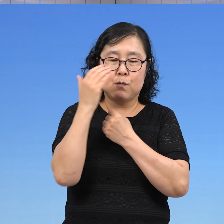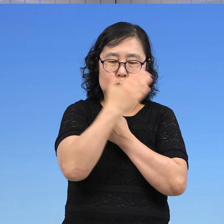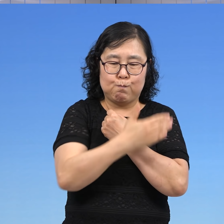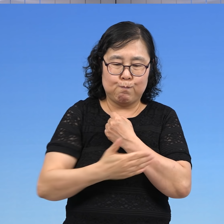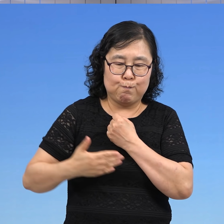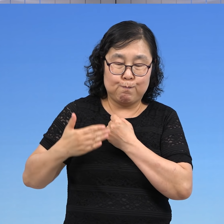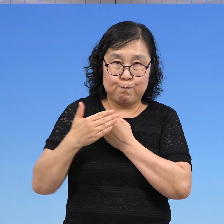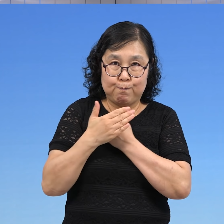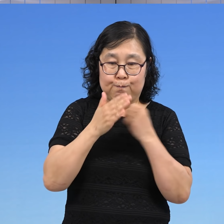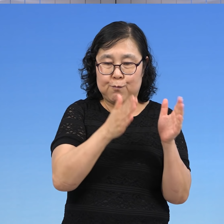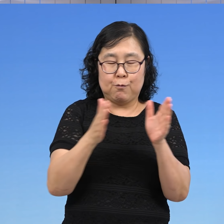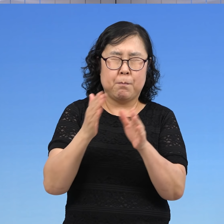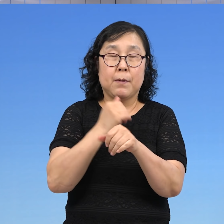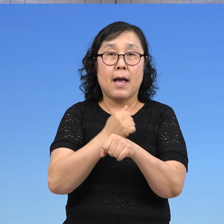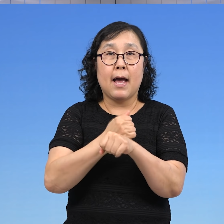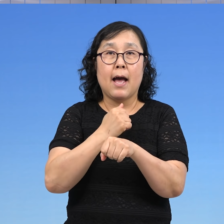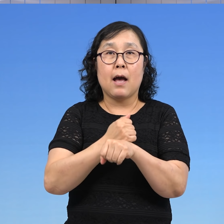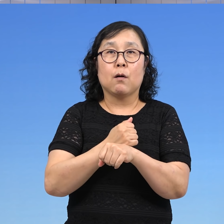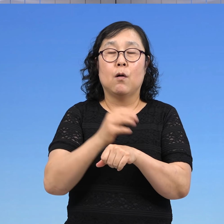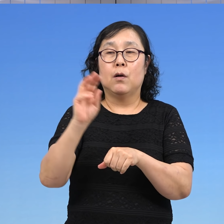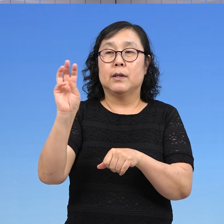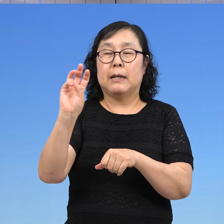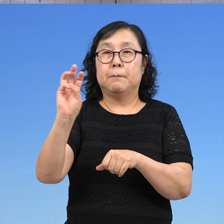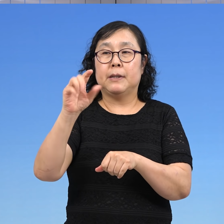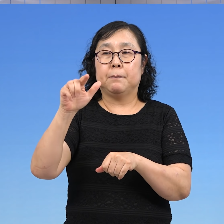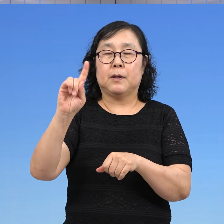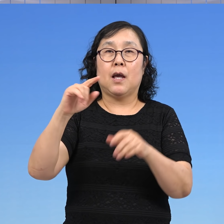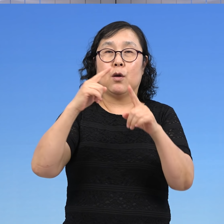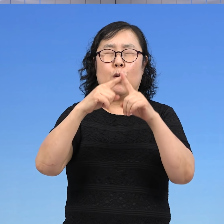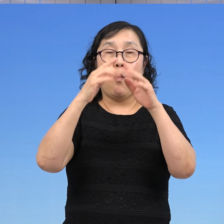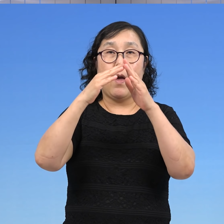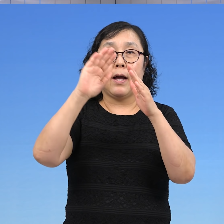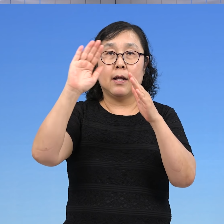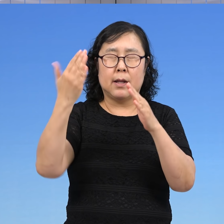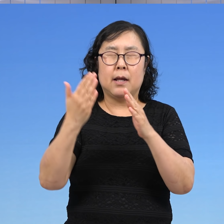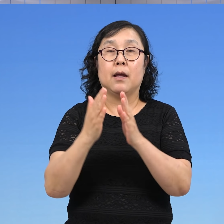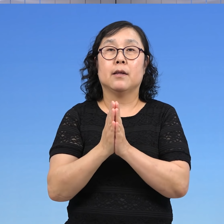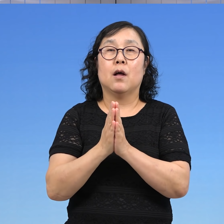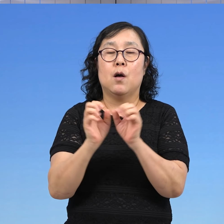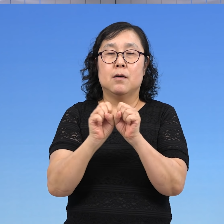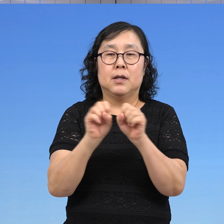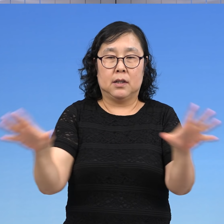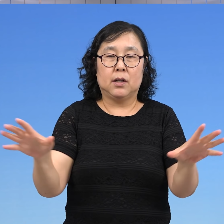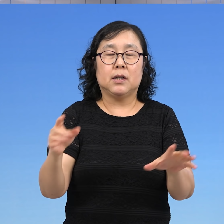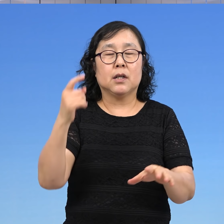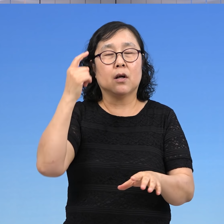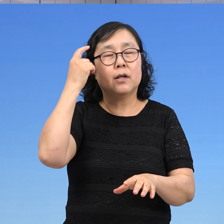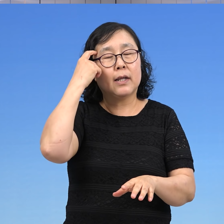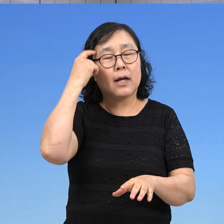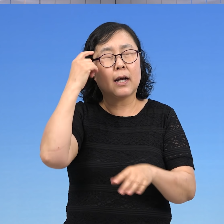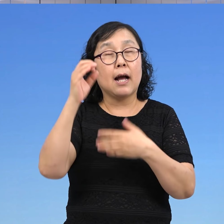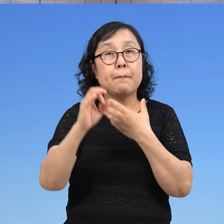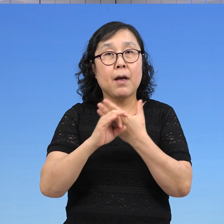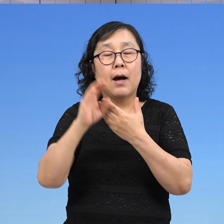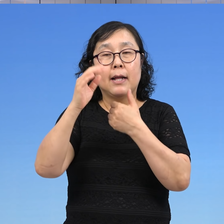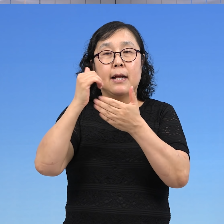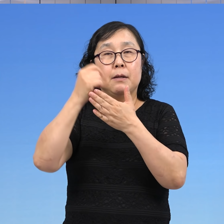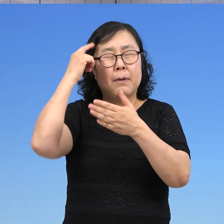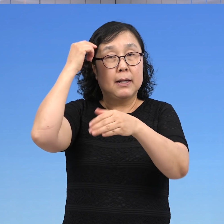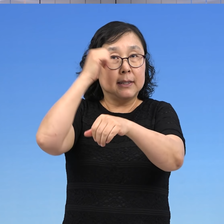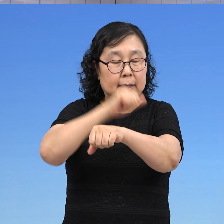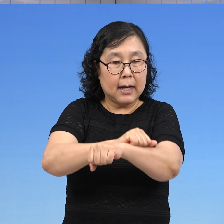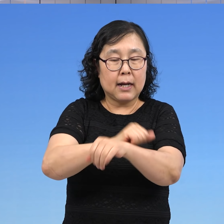이성계 교회로 그리고 이제 걷고 세서 이제 무브먼트를 일으킬까 생각하면 요 이게 하나님의 치 해가